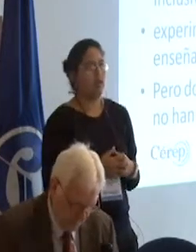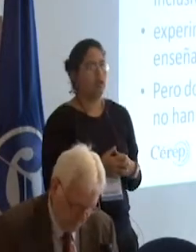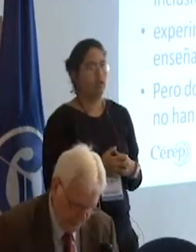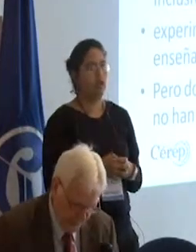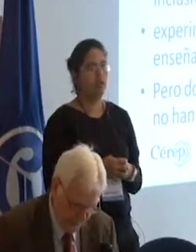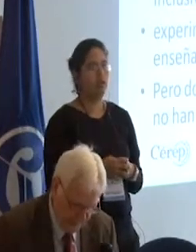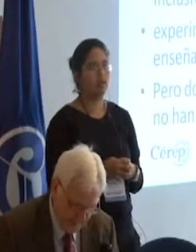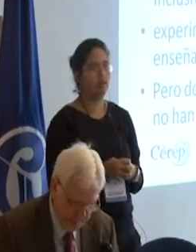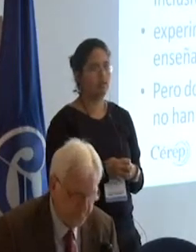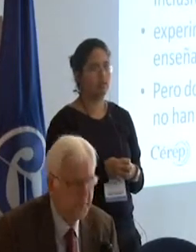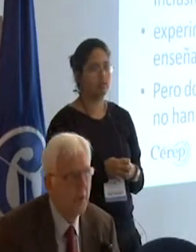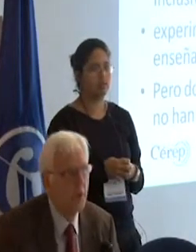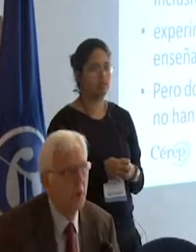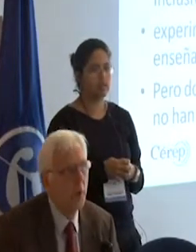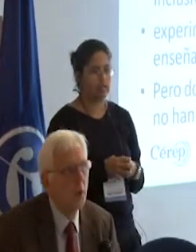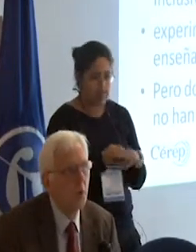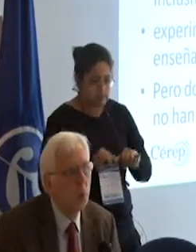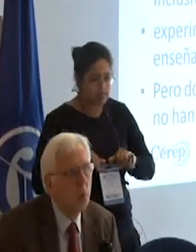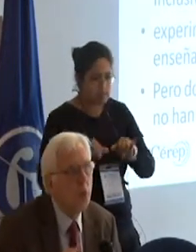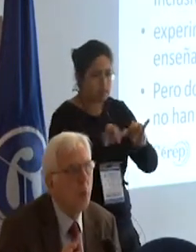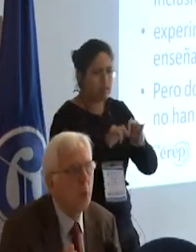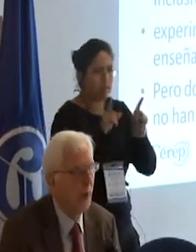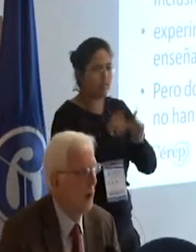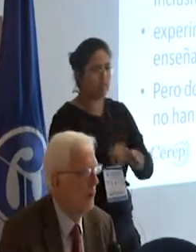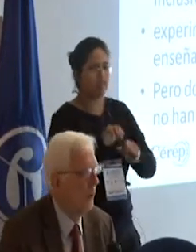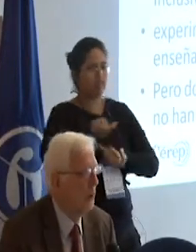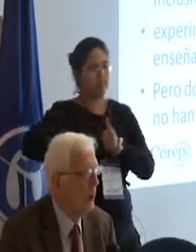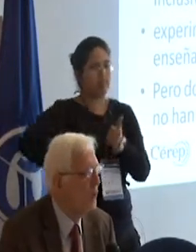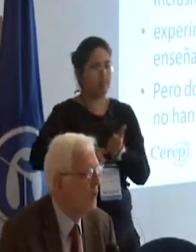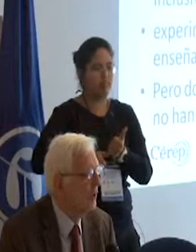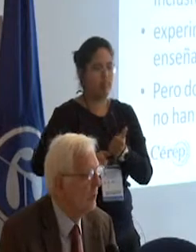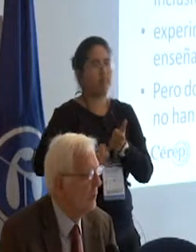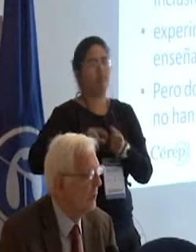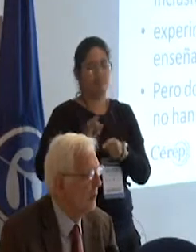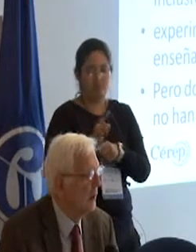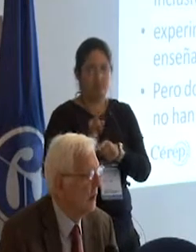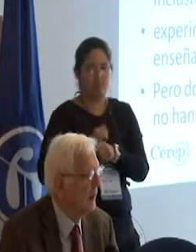Y algo muy también común es que se apoyan en los auxiliares.